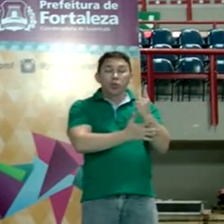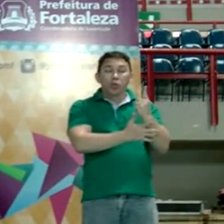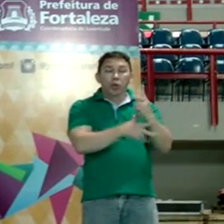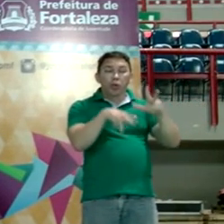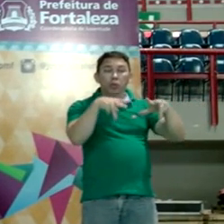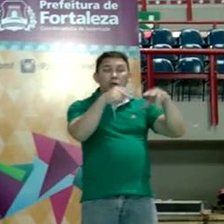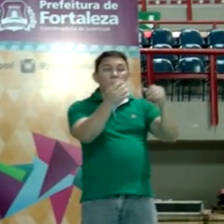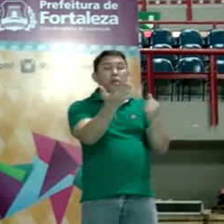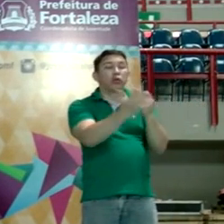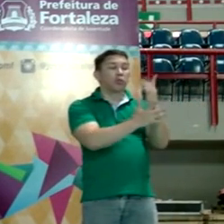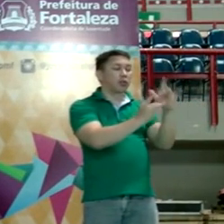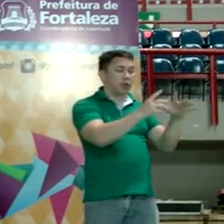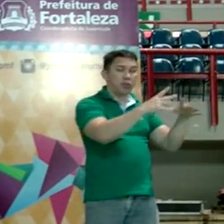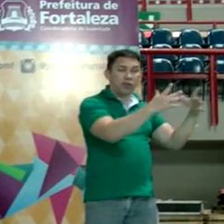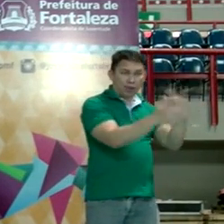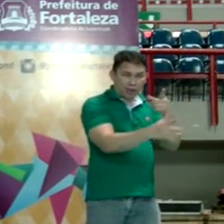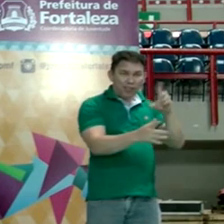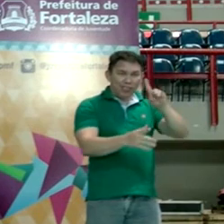dia dos namorados? Levanta a mão.